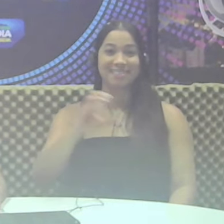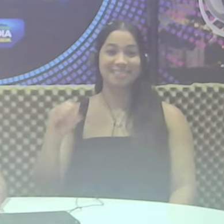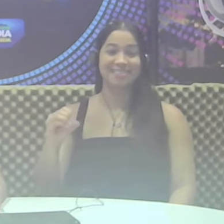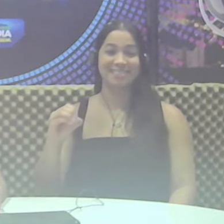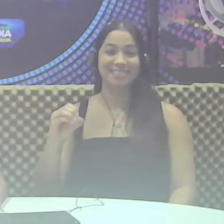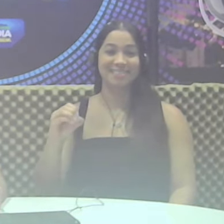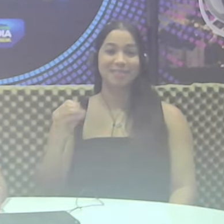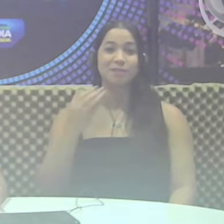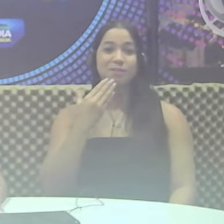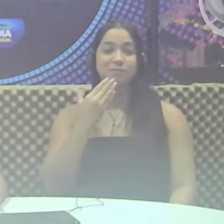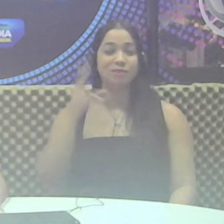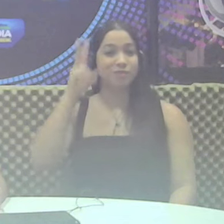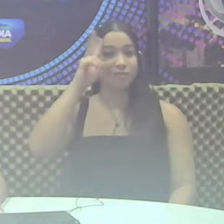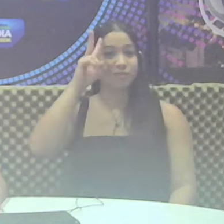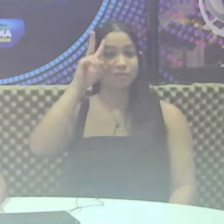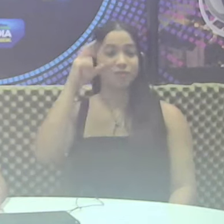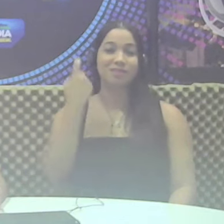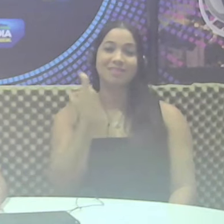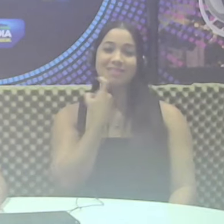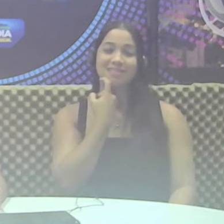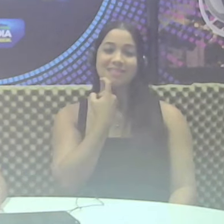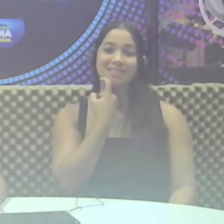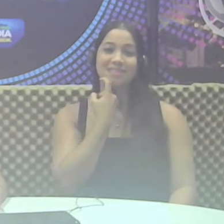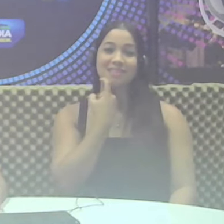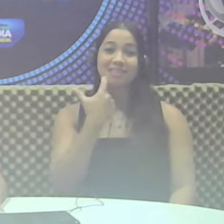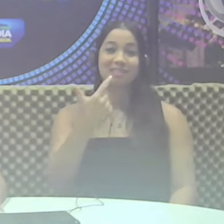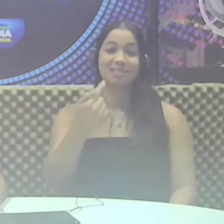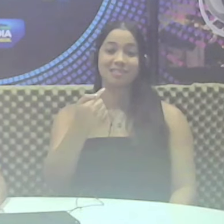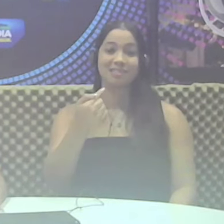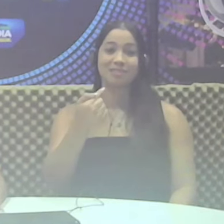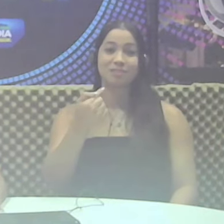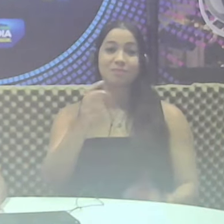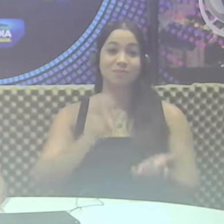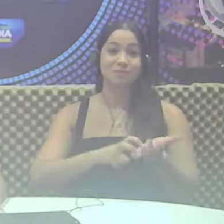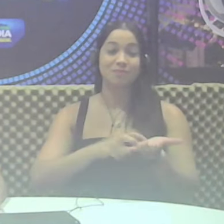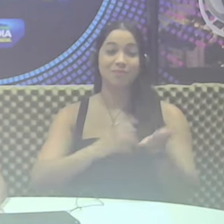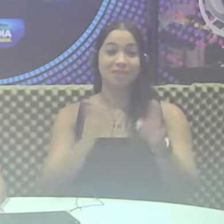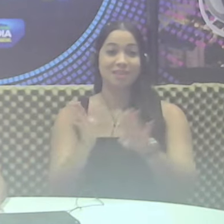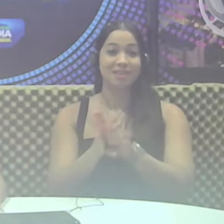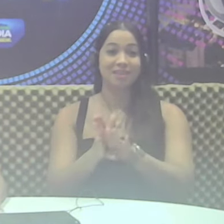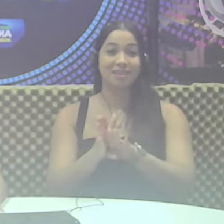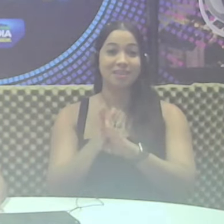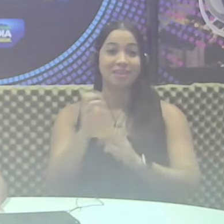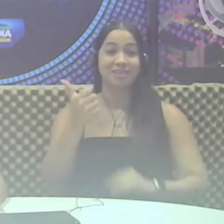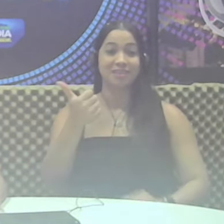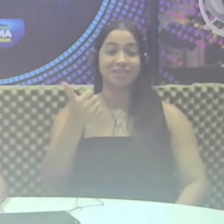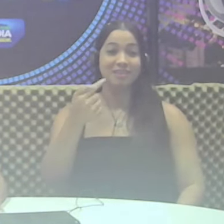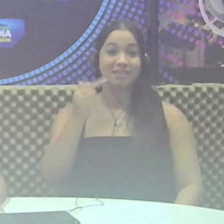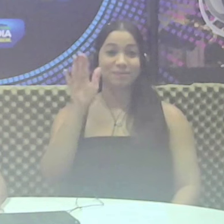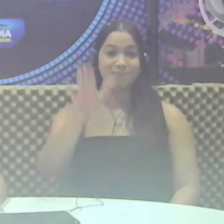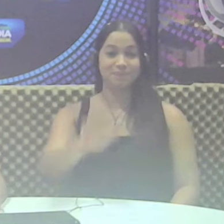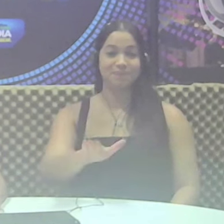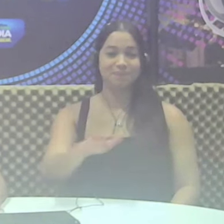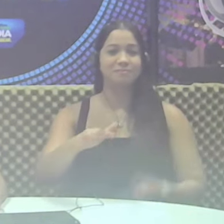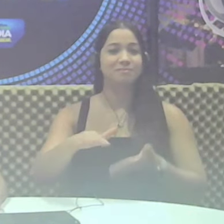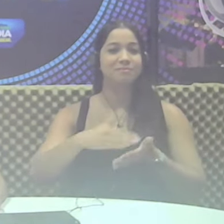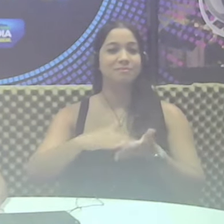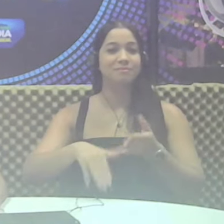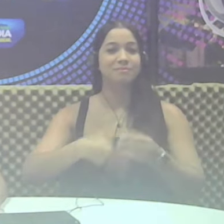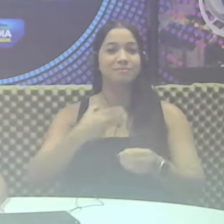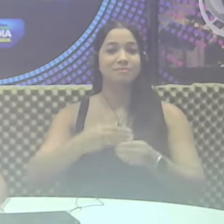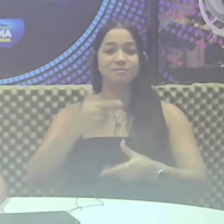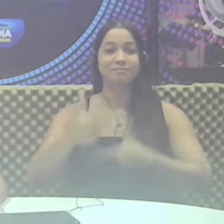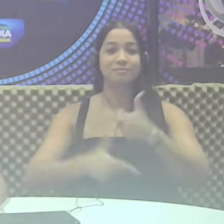3239-2800, de segunda a sexta-feira, das 7 da manhã até às 5 da tarde. A Secretaria Municipal de